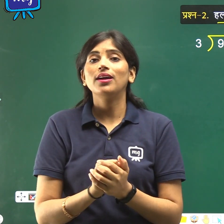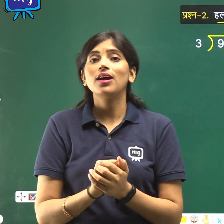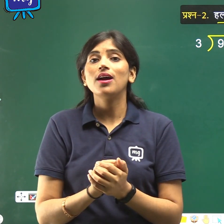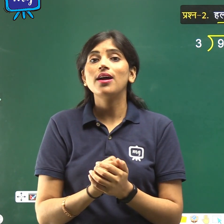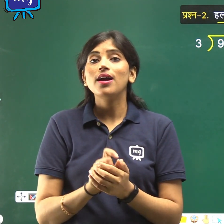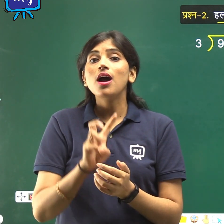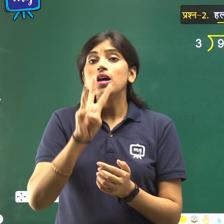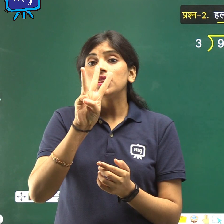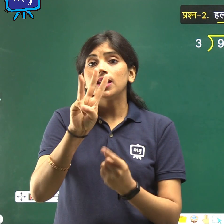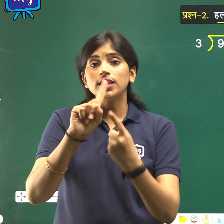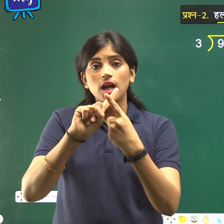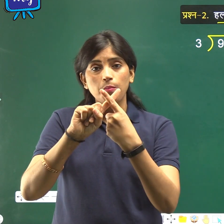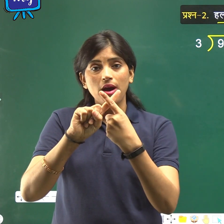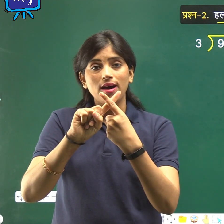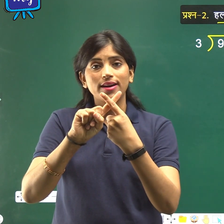3 का पहाड़ा।